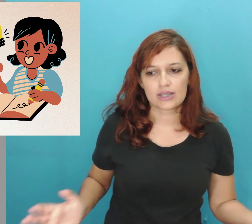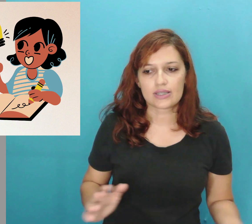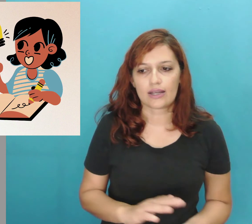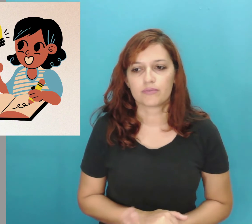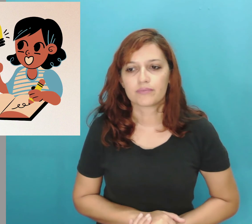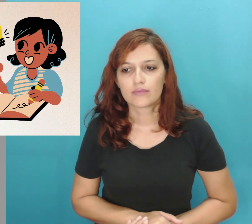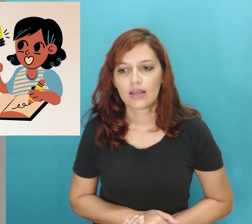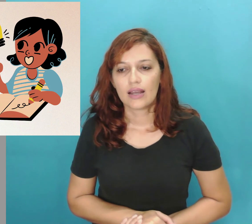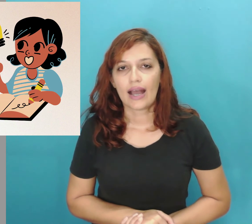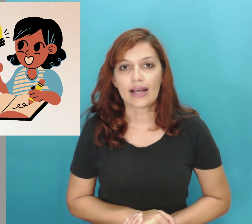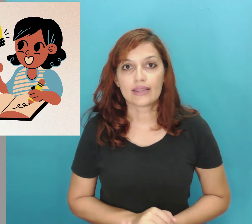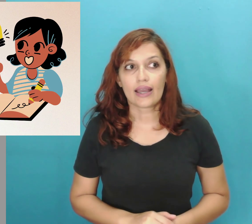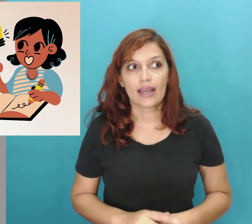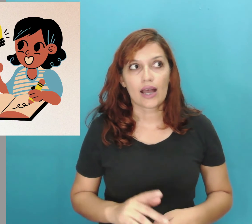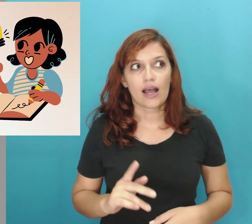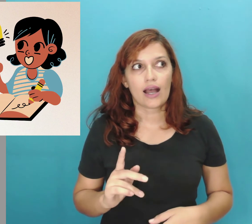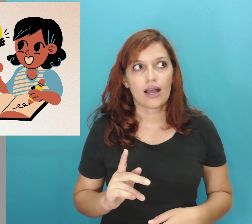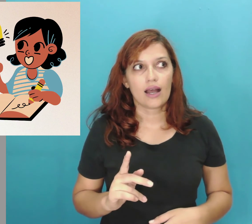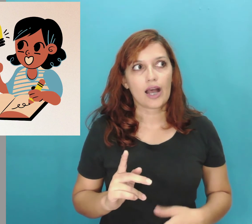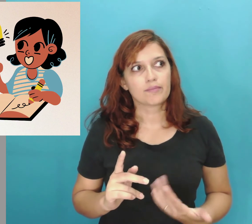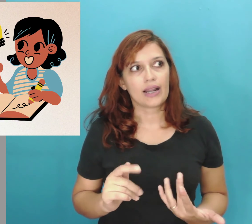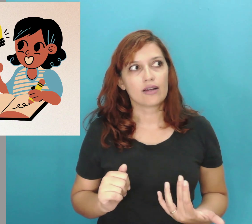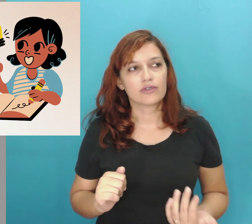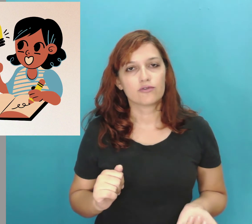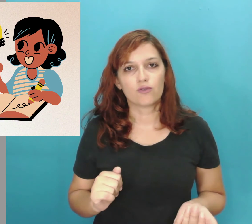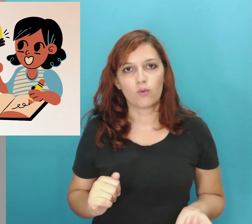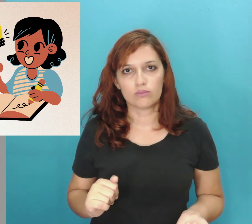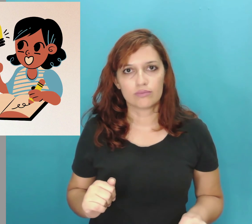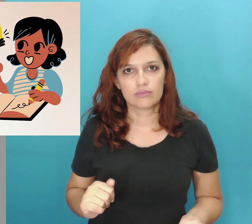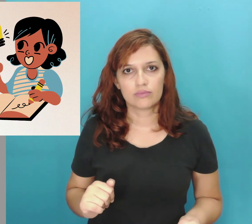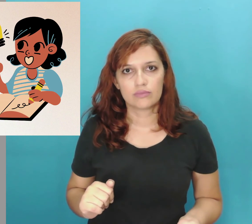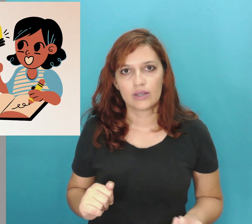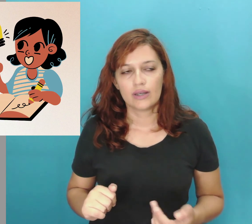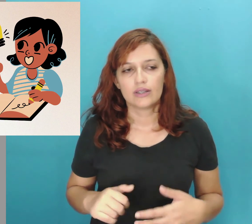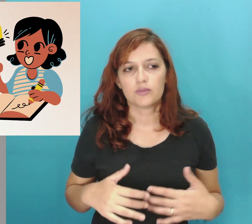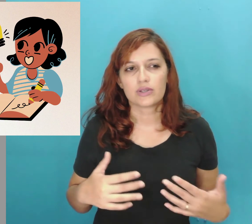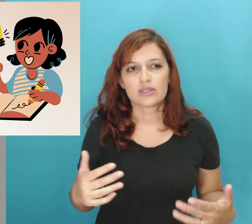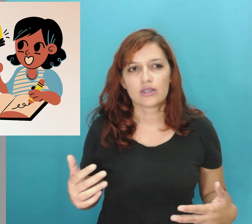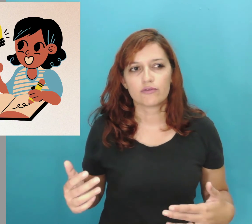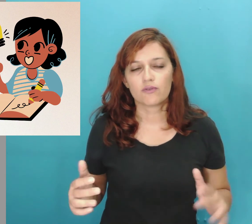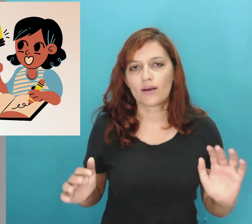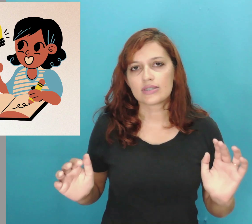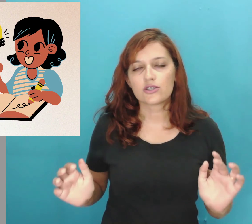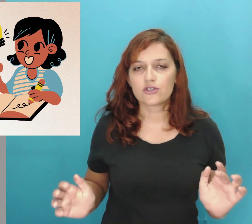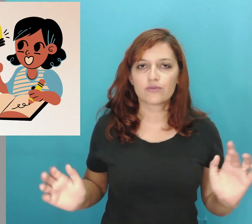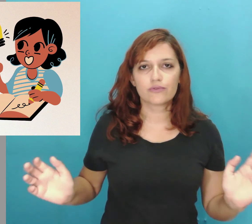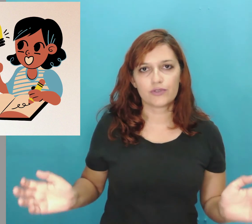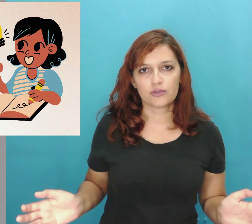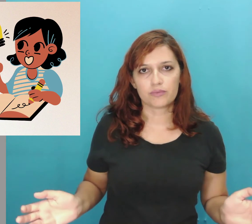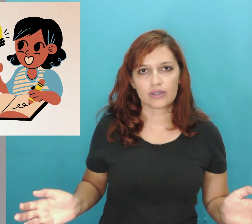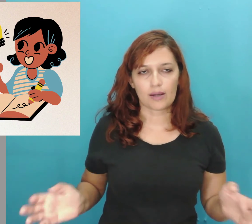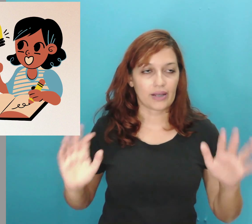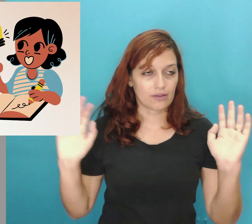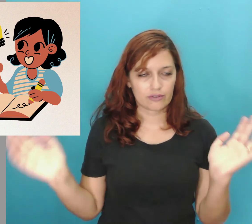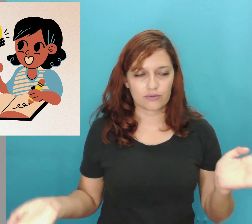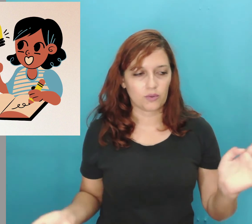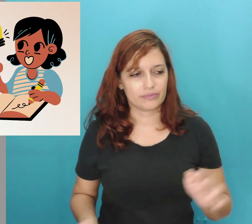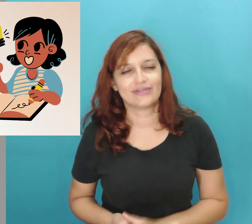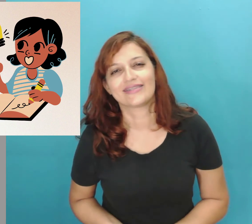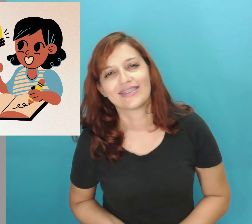necessário. Até a palavra vou. Tipo assim, vou assistir um filme, a palavra vou.